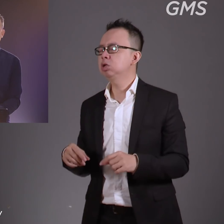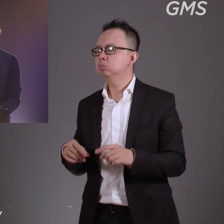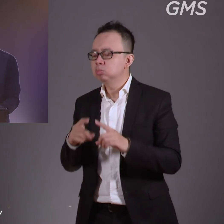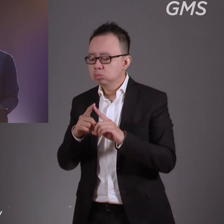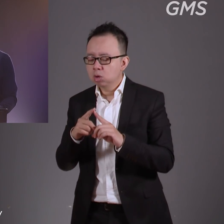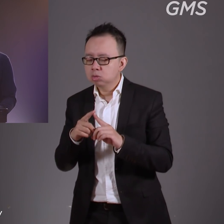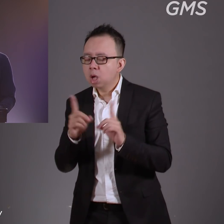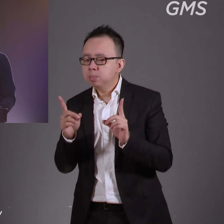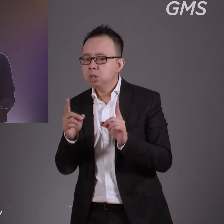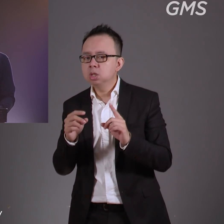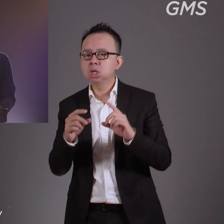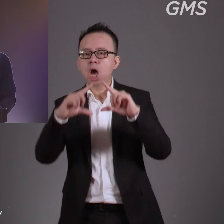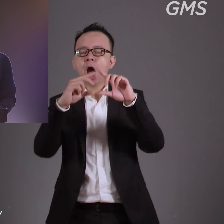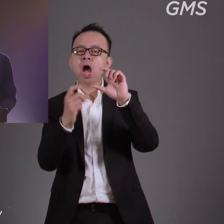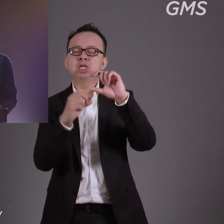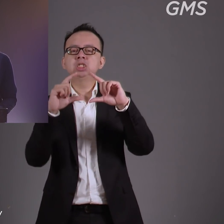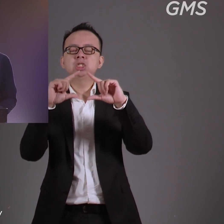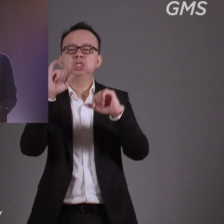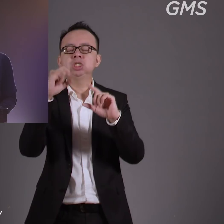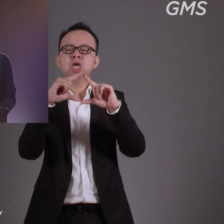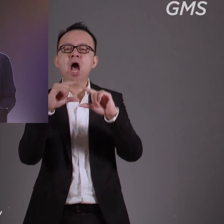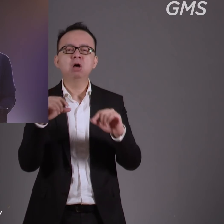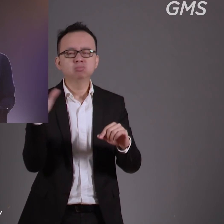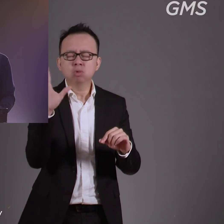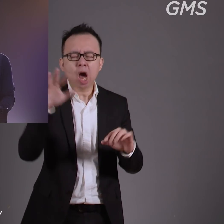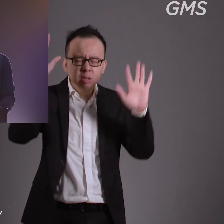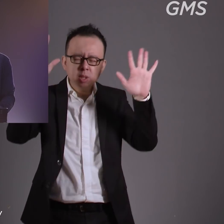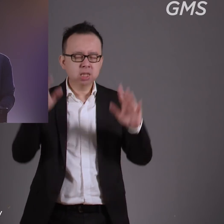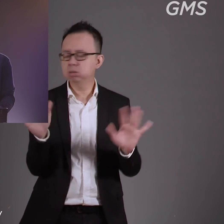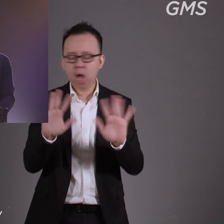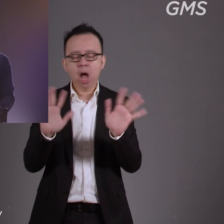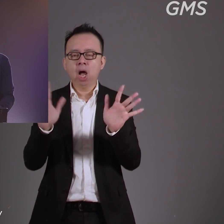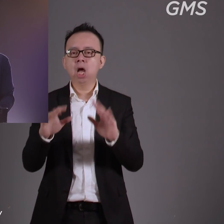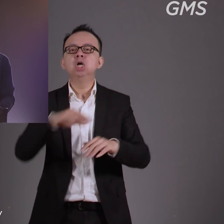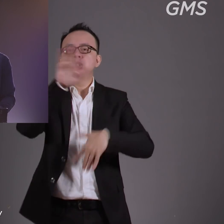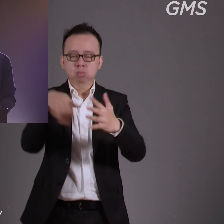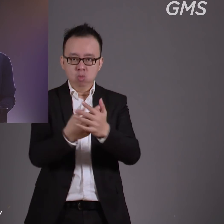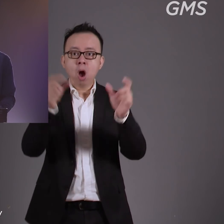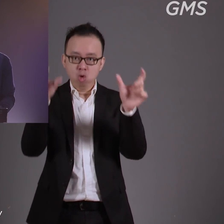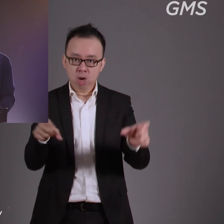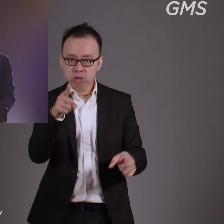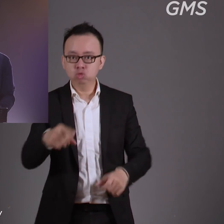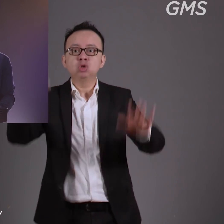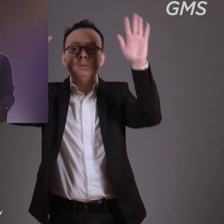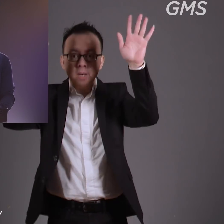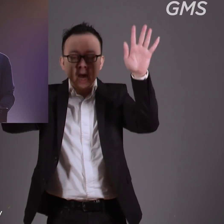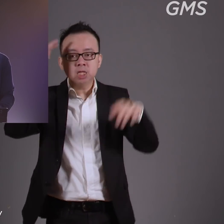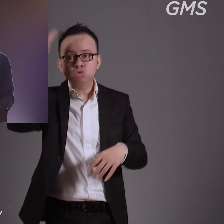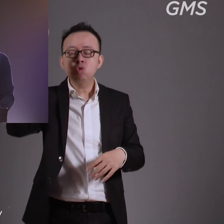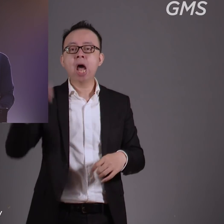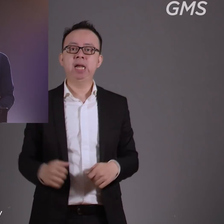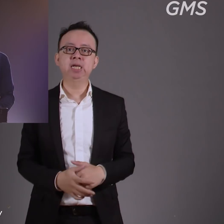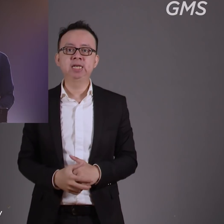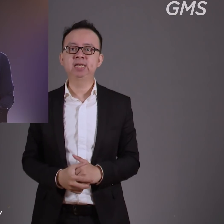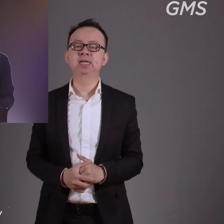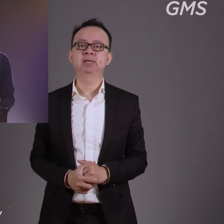Enggak juga, kita semua sudah jatuh dalam kutuk dosa. Roma 3 ayat 23, semua orang telah jatuh dari kemuliaan Allah. Sehingga